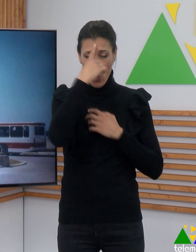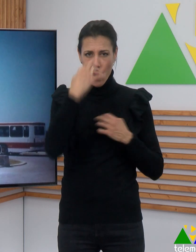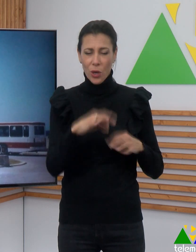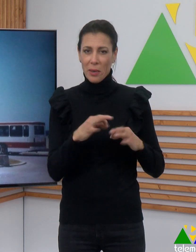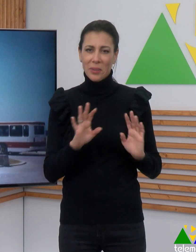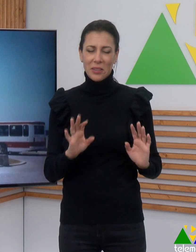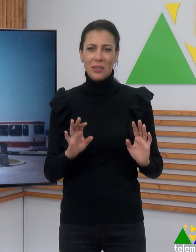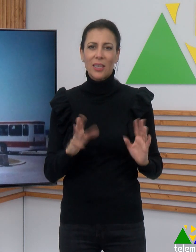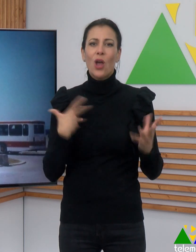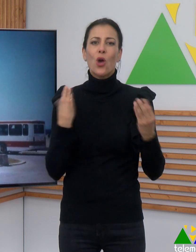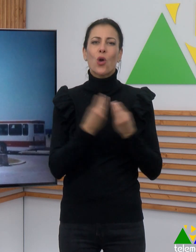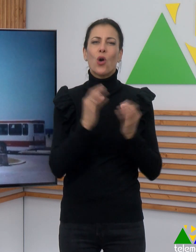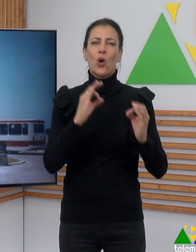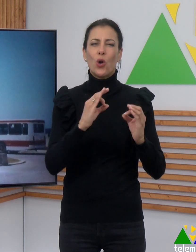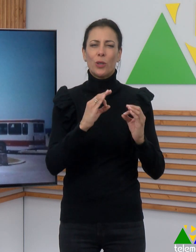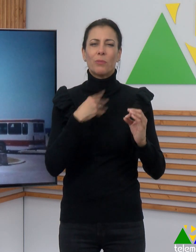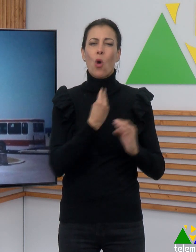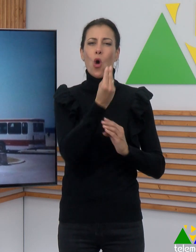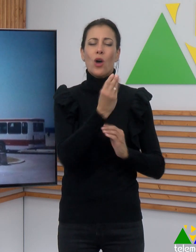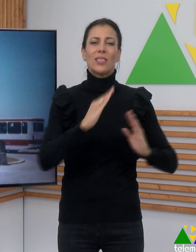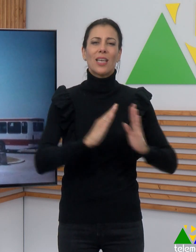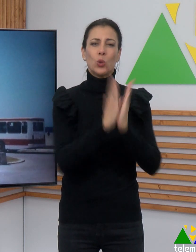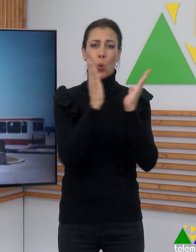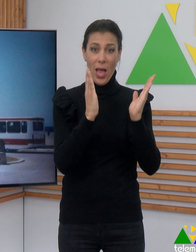nuestro santuario de la Virgen de la Cabeza.